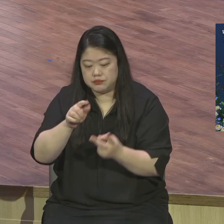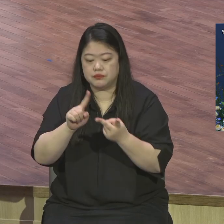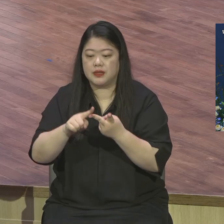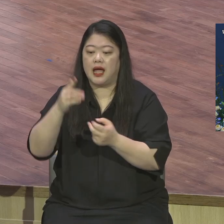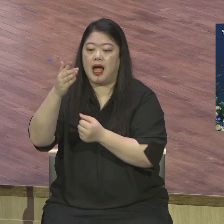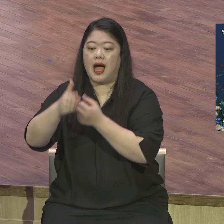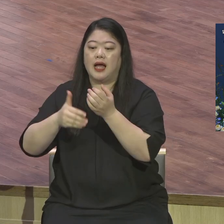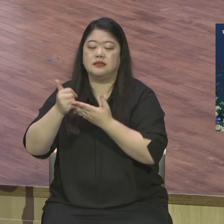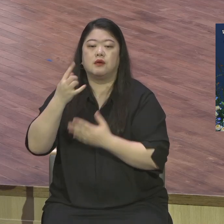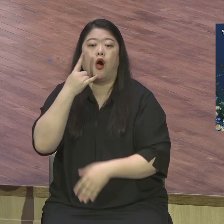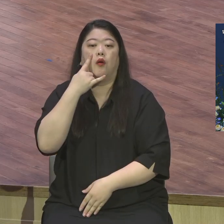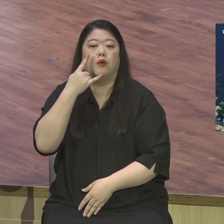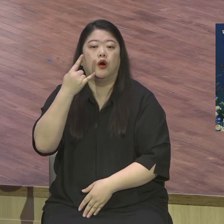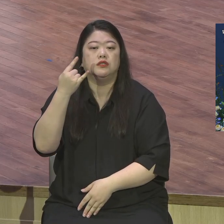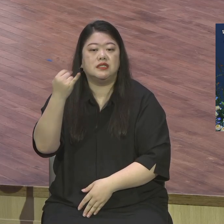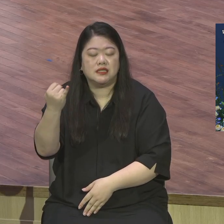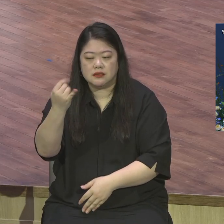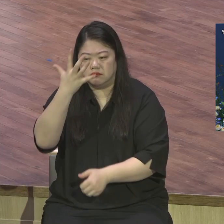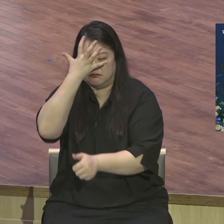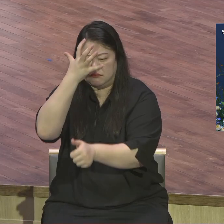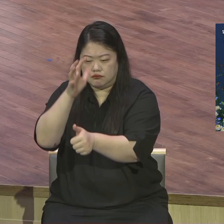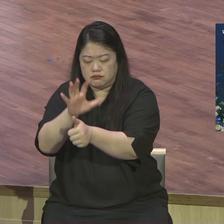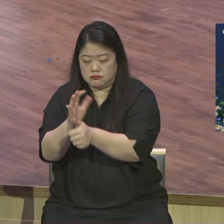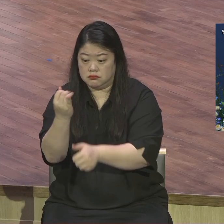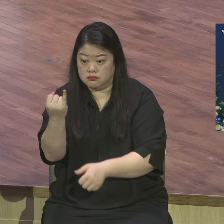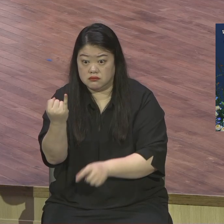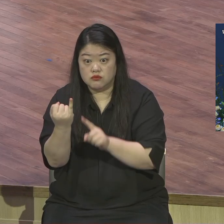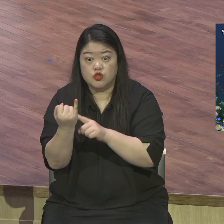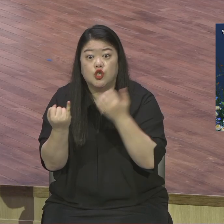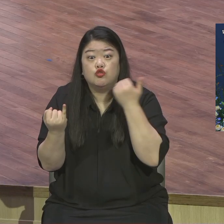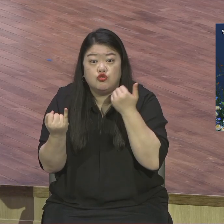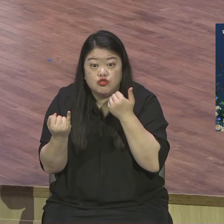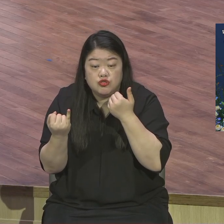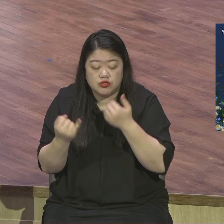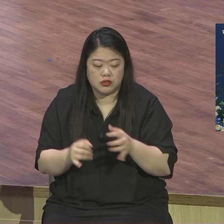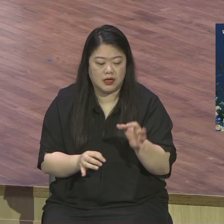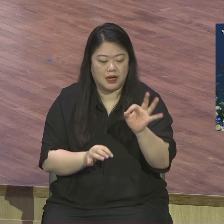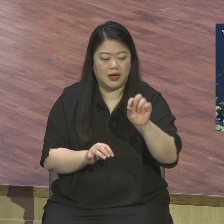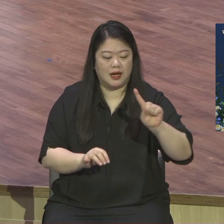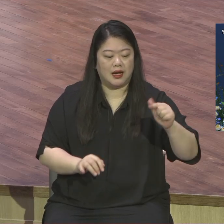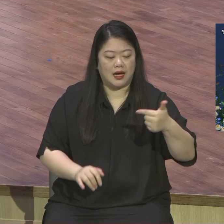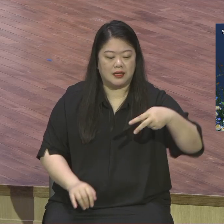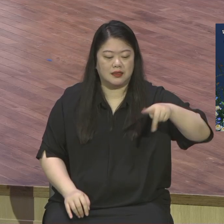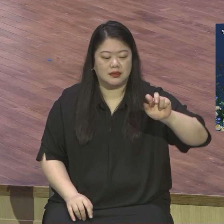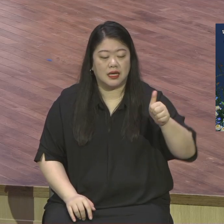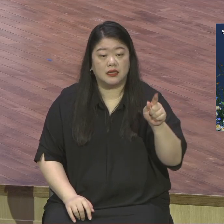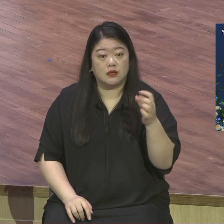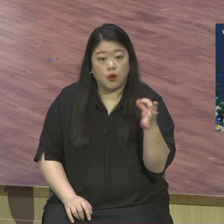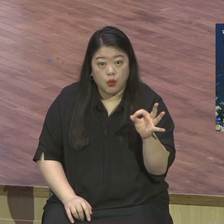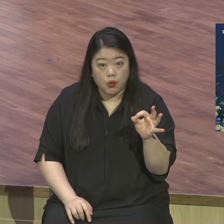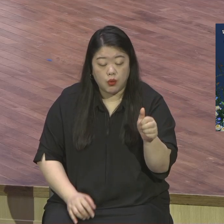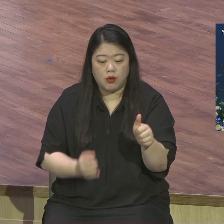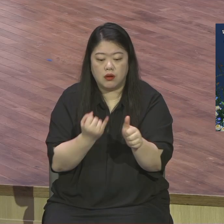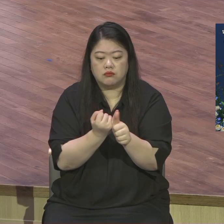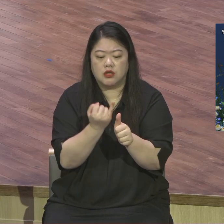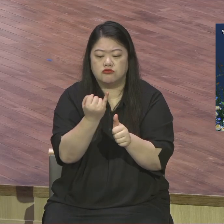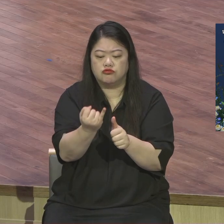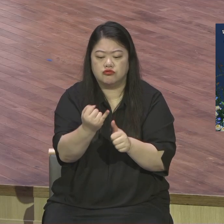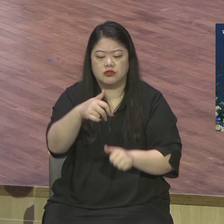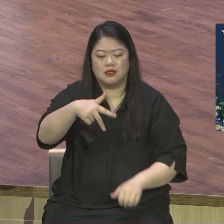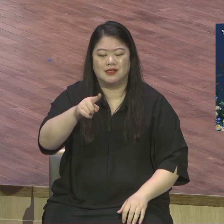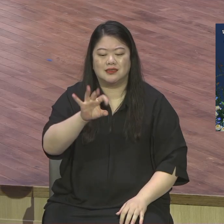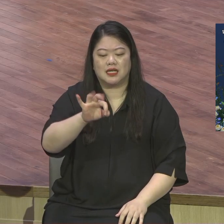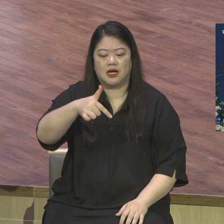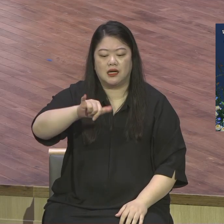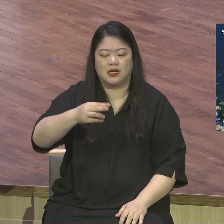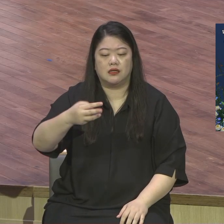그 어머니 하나님이 누구냐 안상홍 죽은 안상홍의 마누라 장길자요. 장길자가 어머니